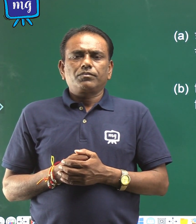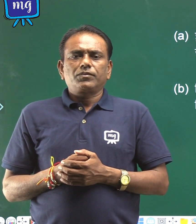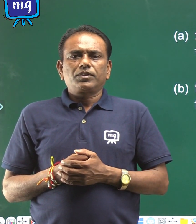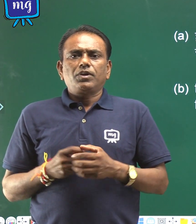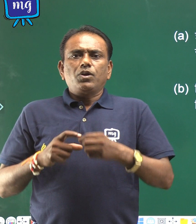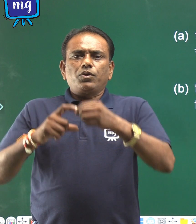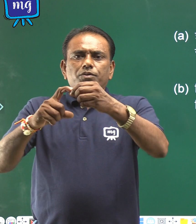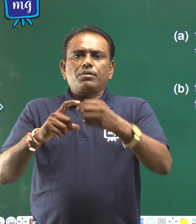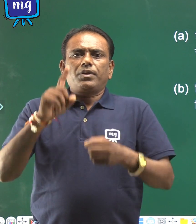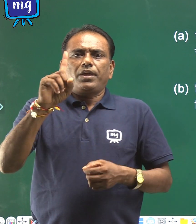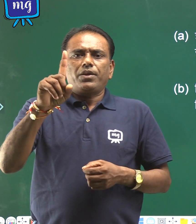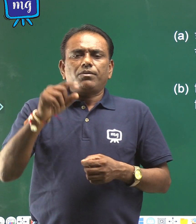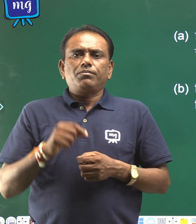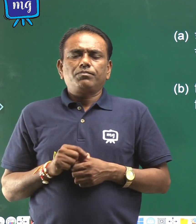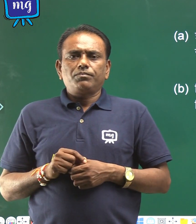प्रश्न 1,